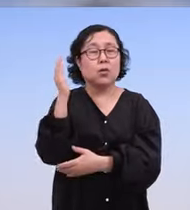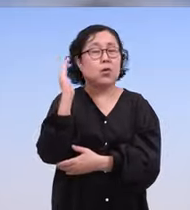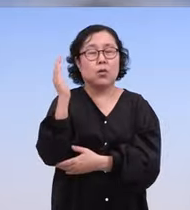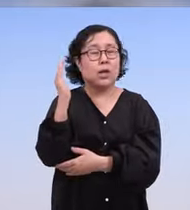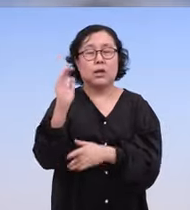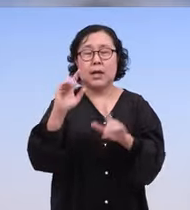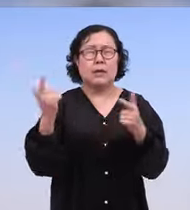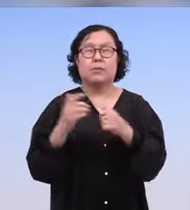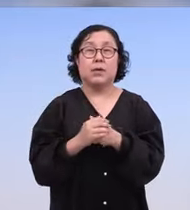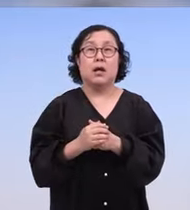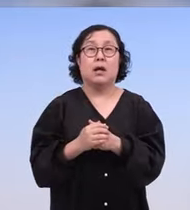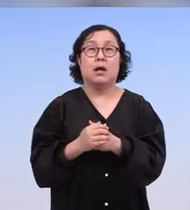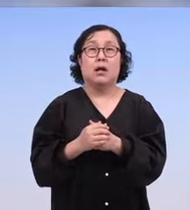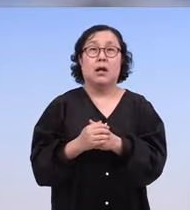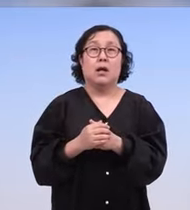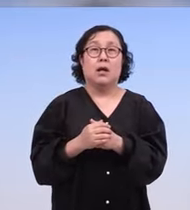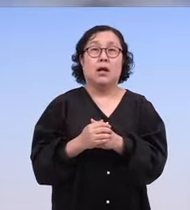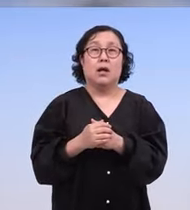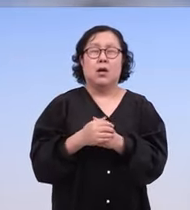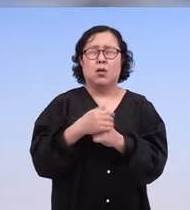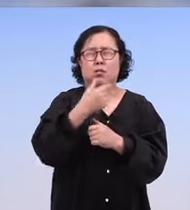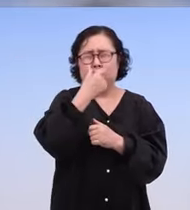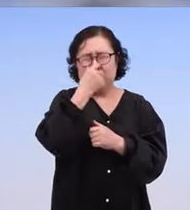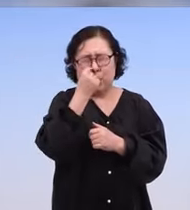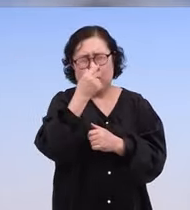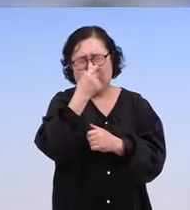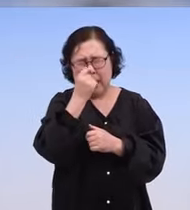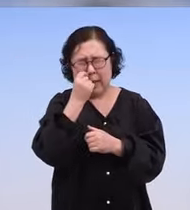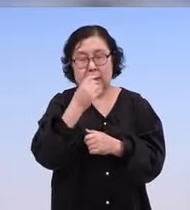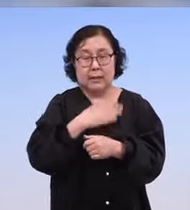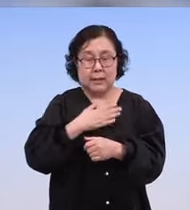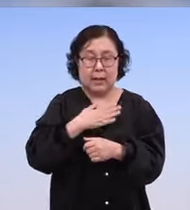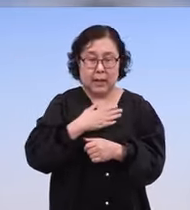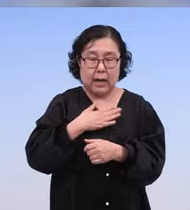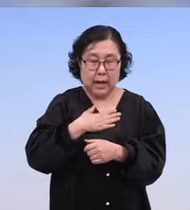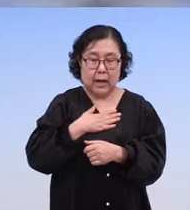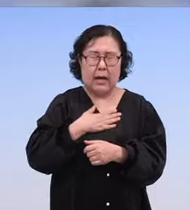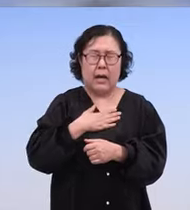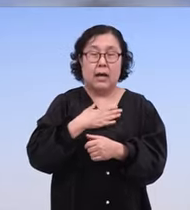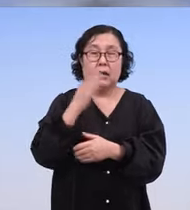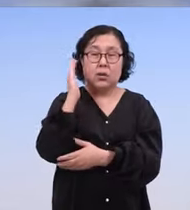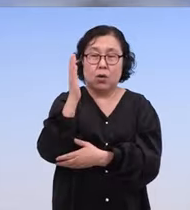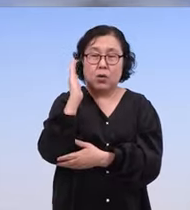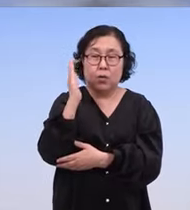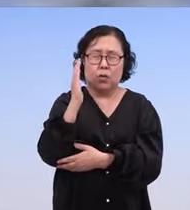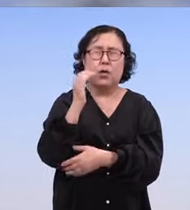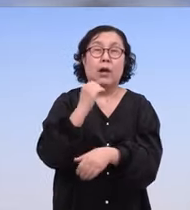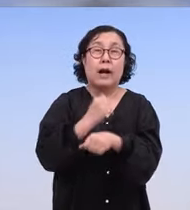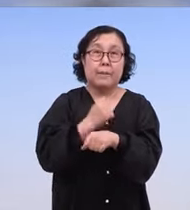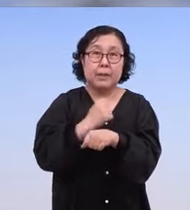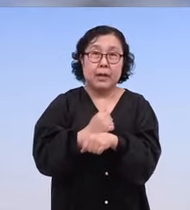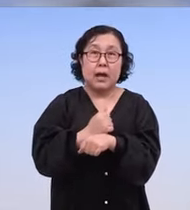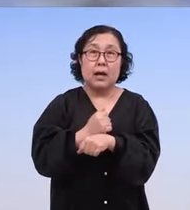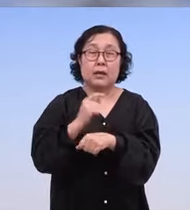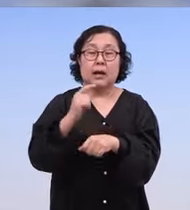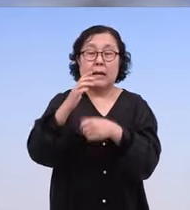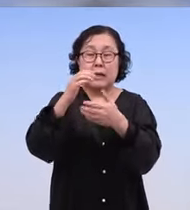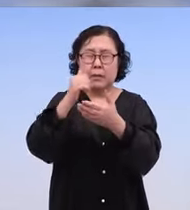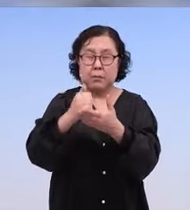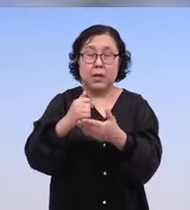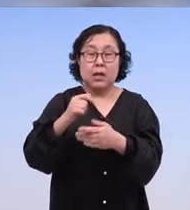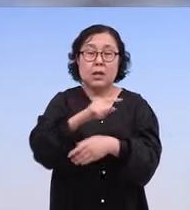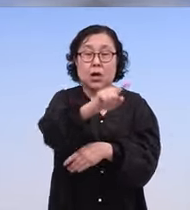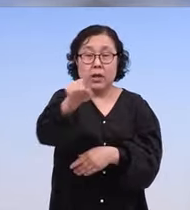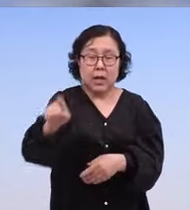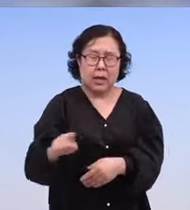쓰이고, 그래서 하나님께서는 그 짜장면 집에서까지라도 하나님이 사람을 보내주시고, 그 하나님이 오늘도